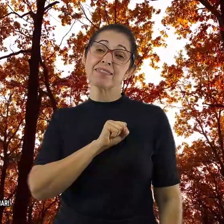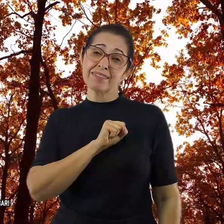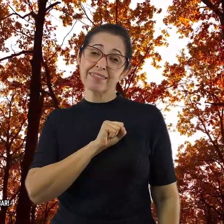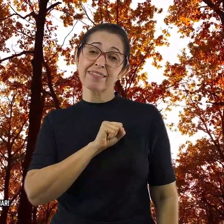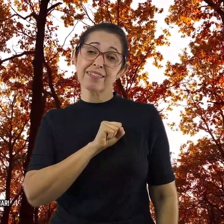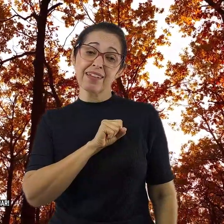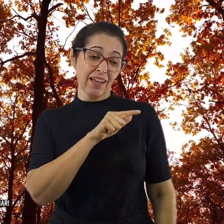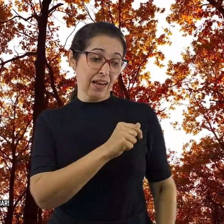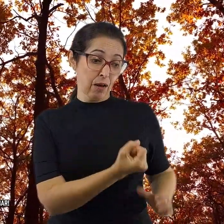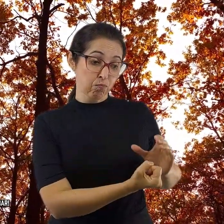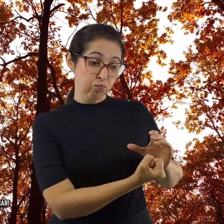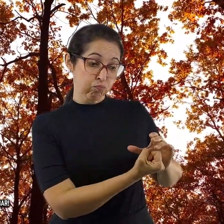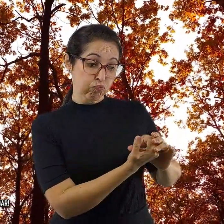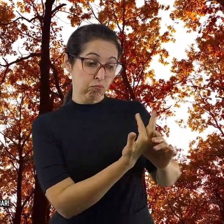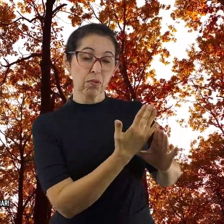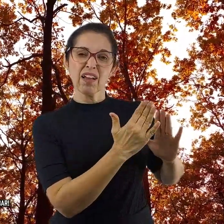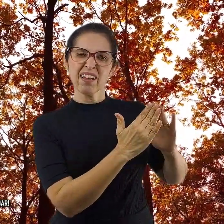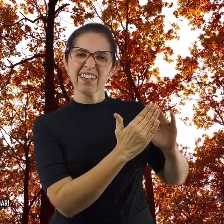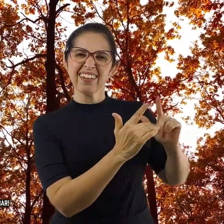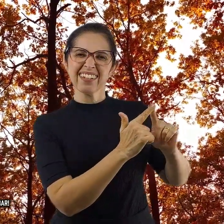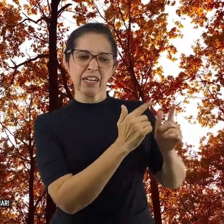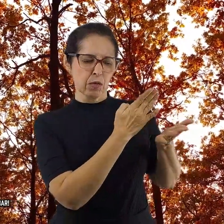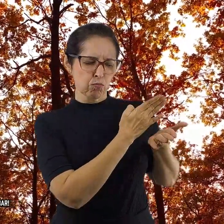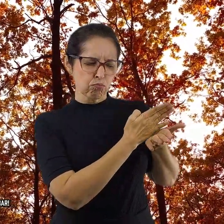É o início da igreja.